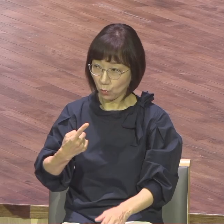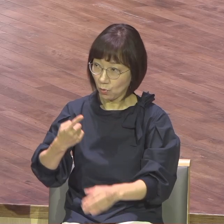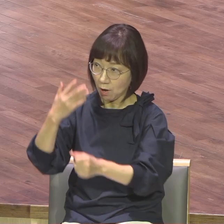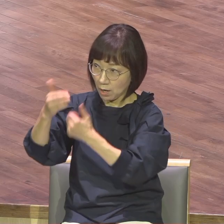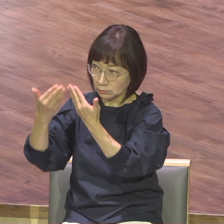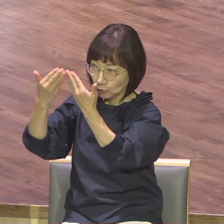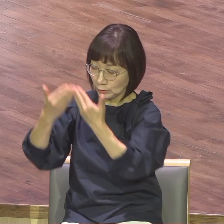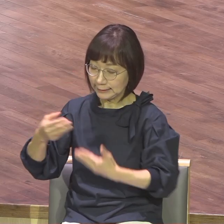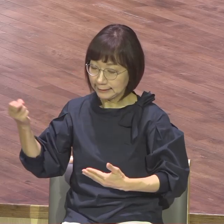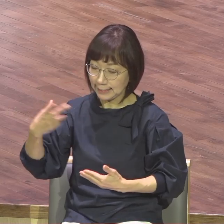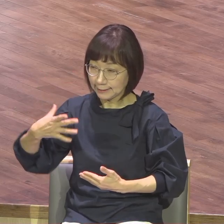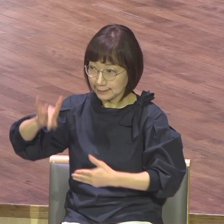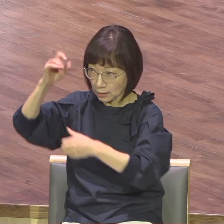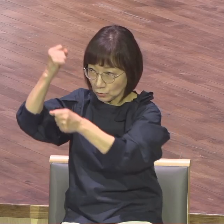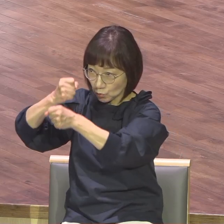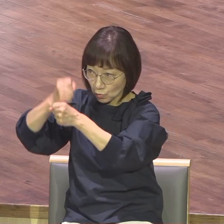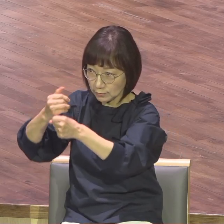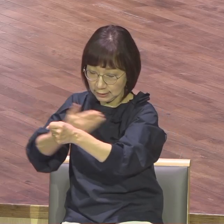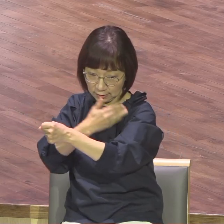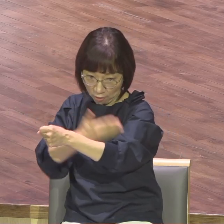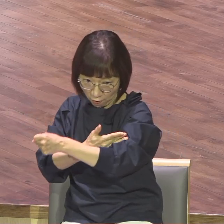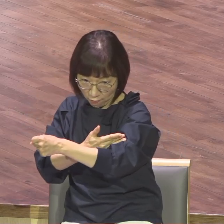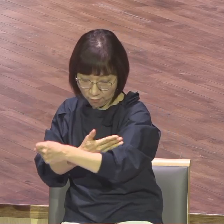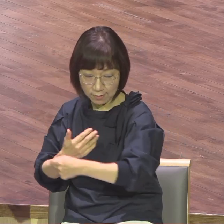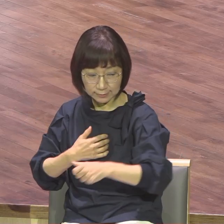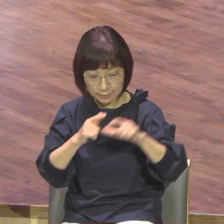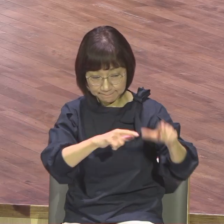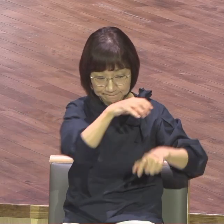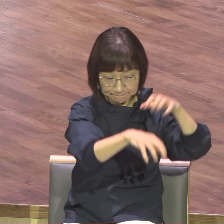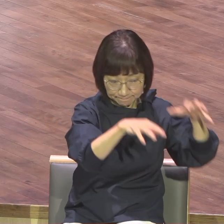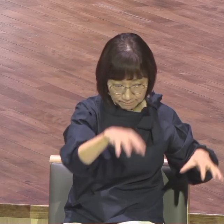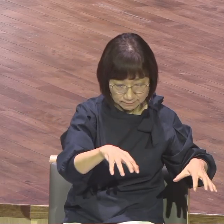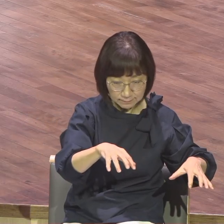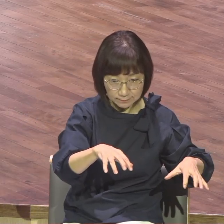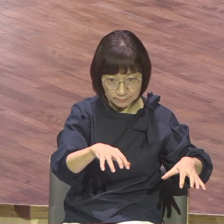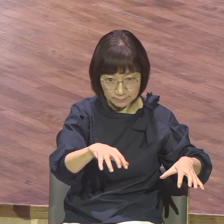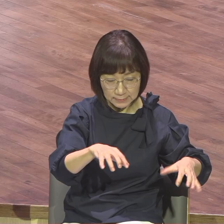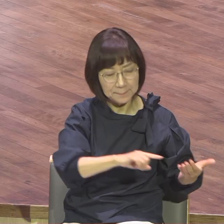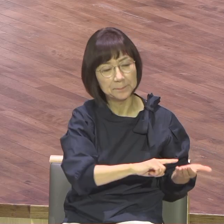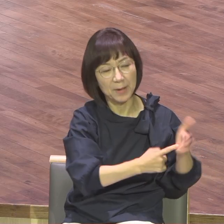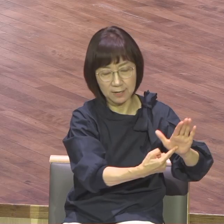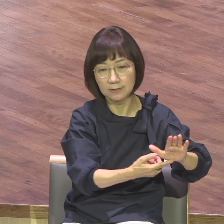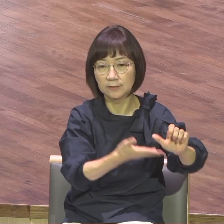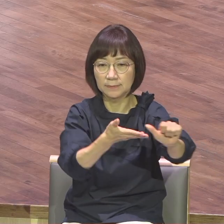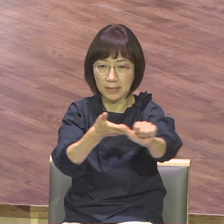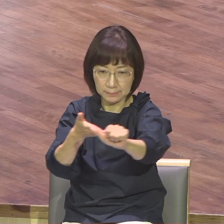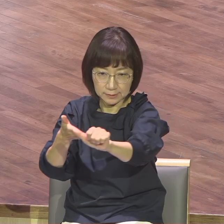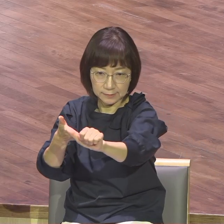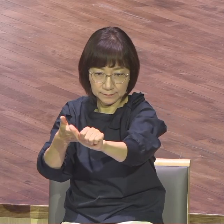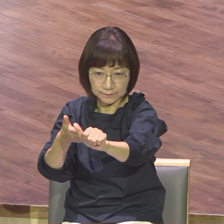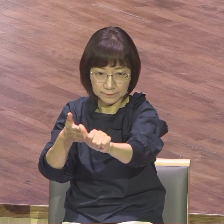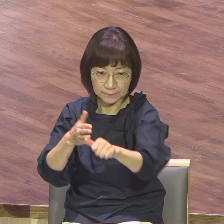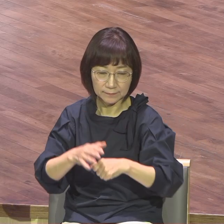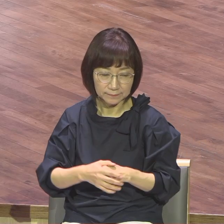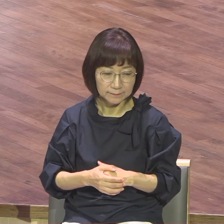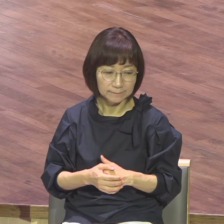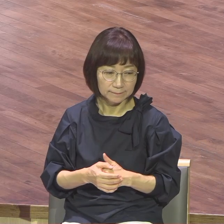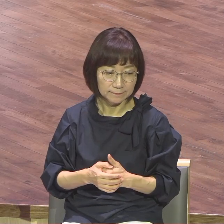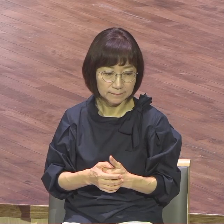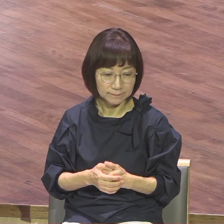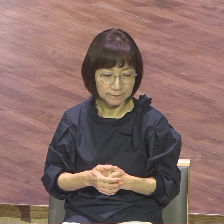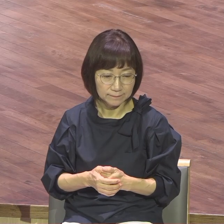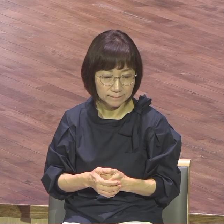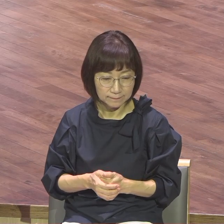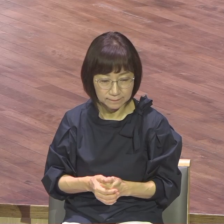능력을 삶의 현장에서 사실적으로 언제까지 그렇게 위선적으로